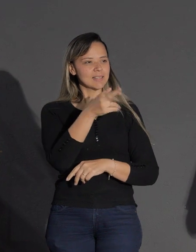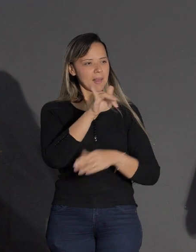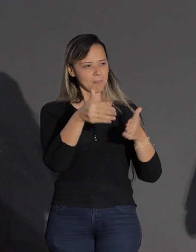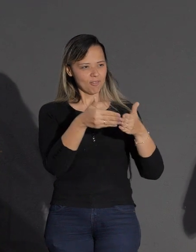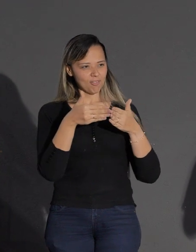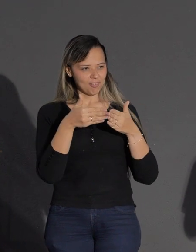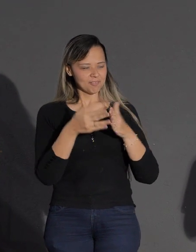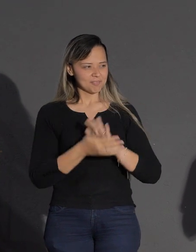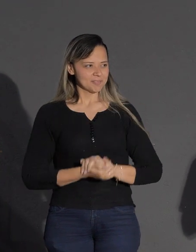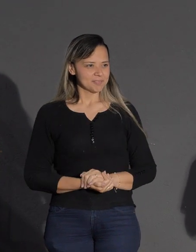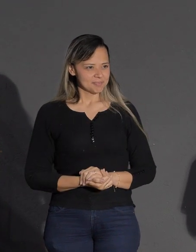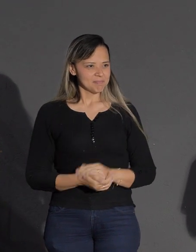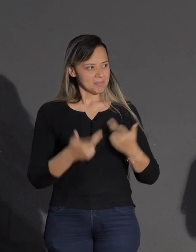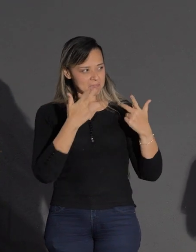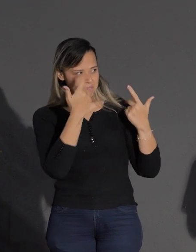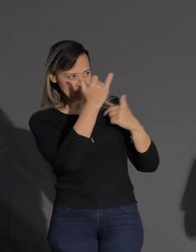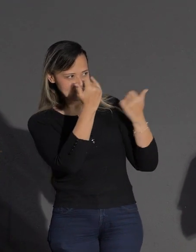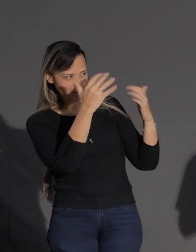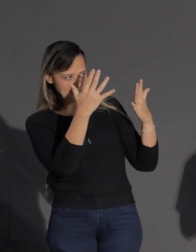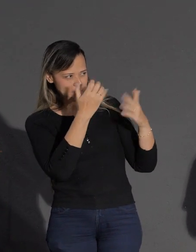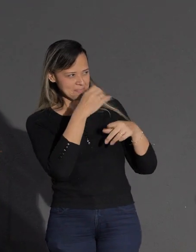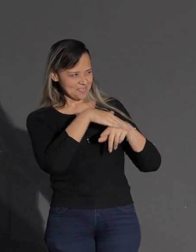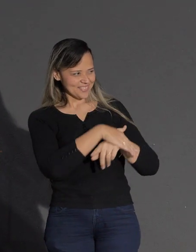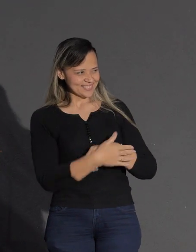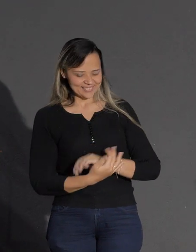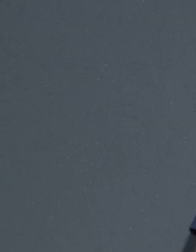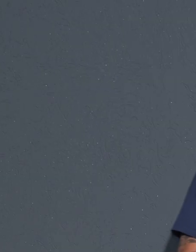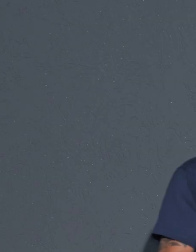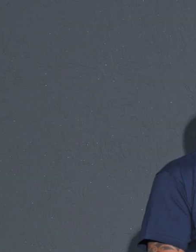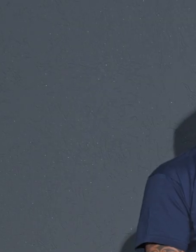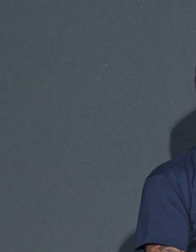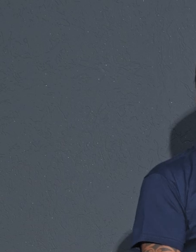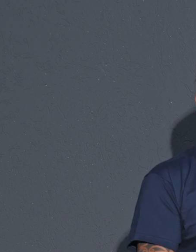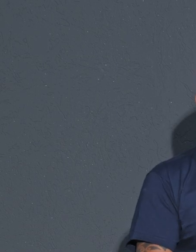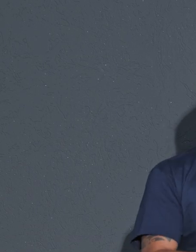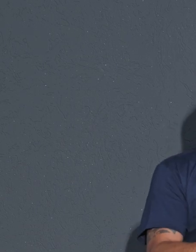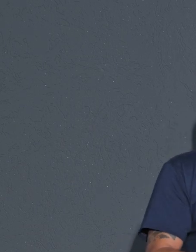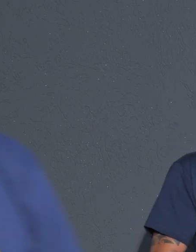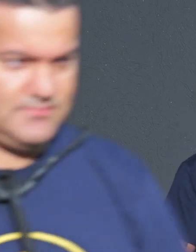gentileza. Parabéns, Marineide. Falei aqui. Muito bem.